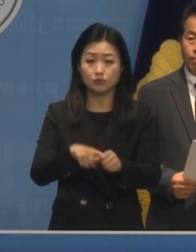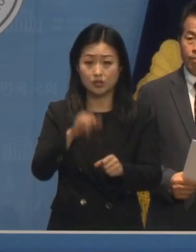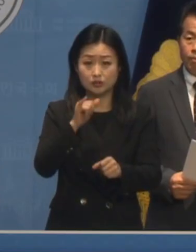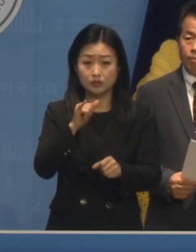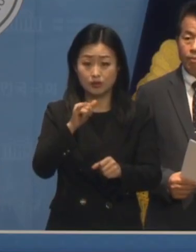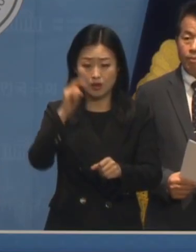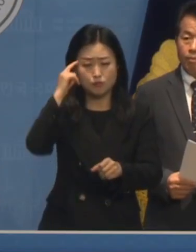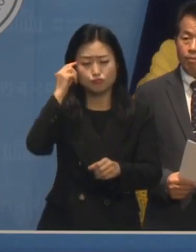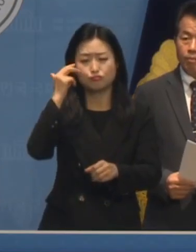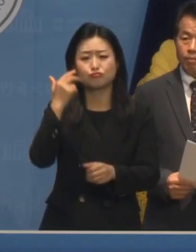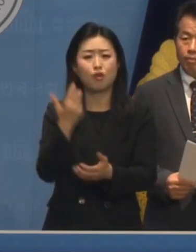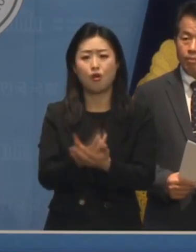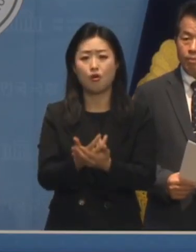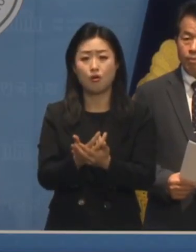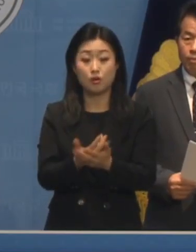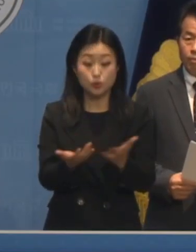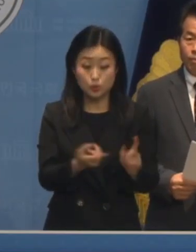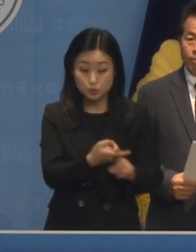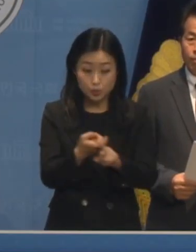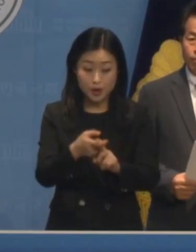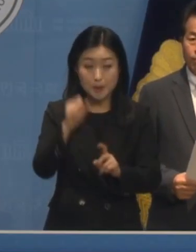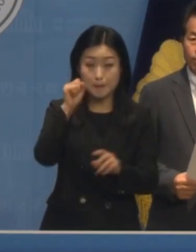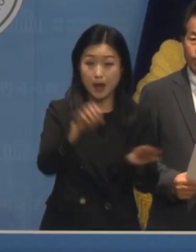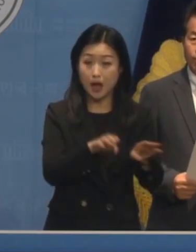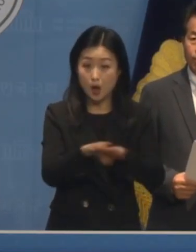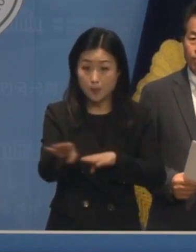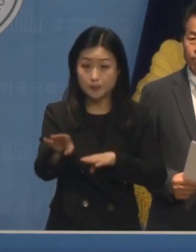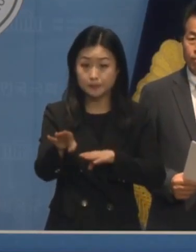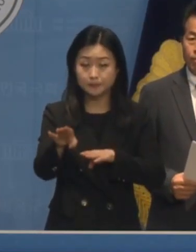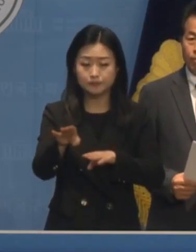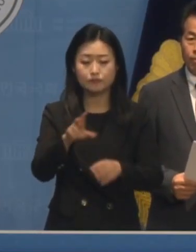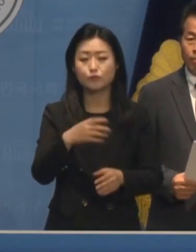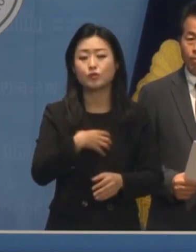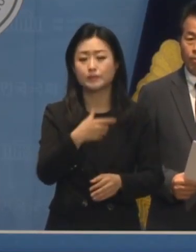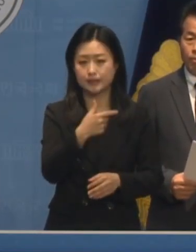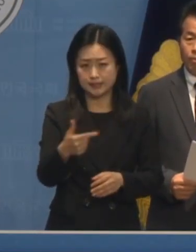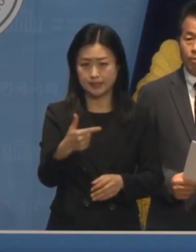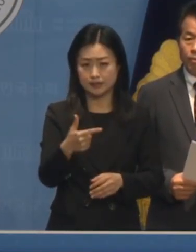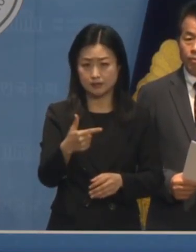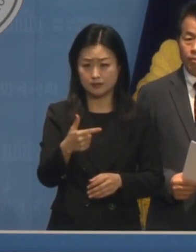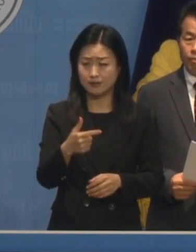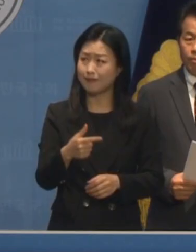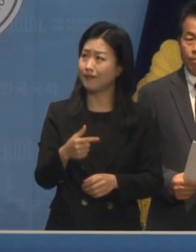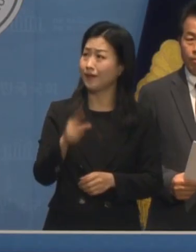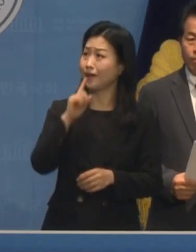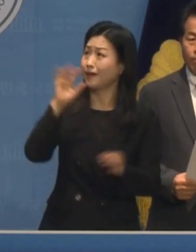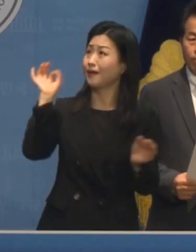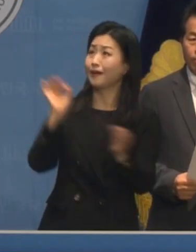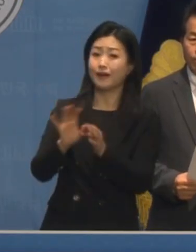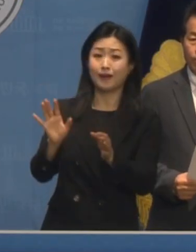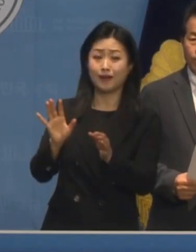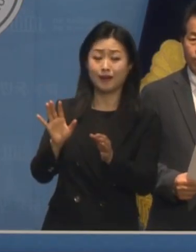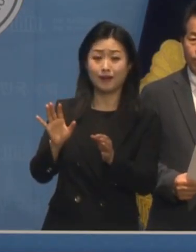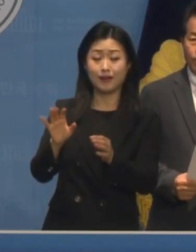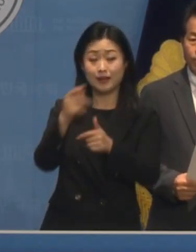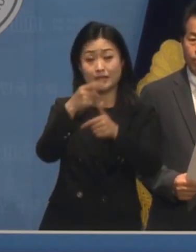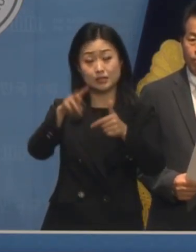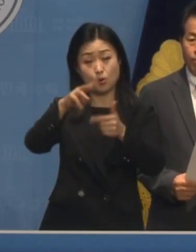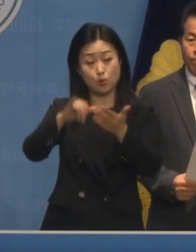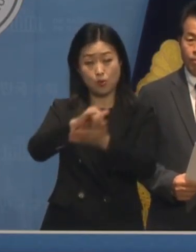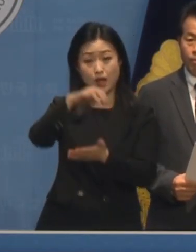그 이유가 노동조합의 파업 쟁의 등이 리스크가 크기 때문이라고 합니다 인천공항은